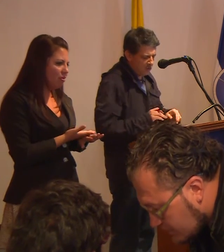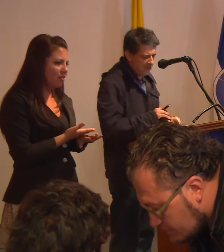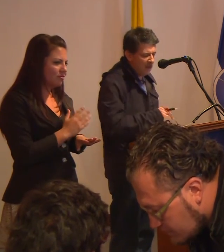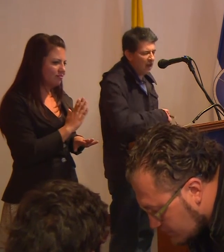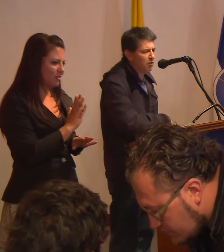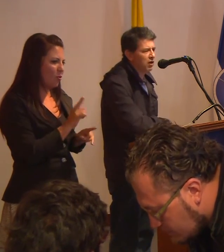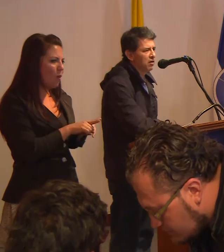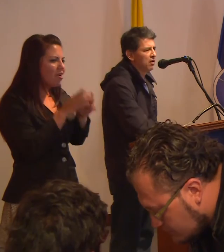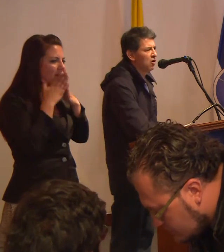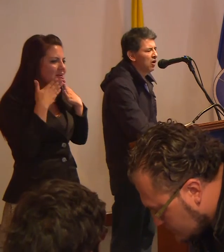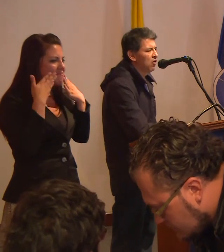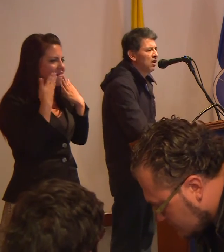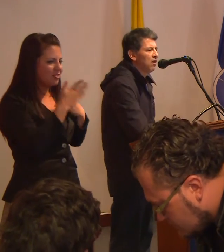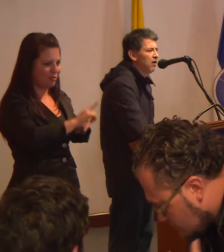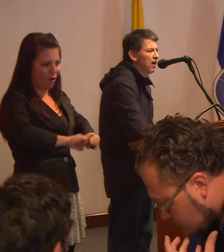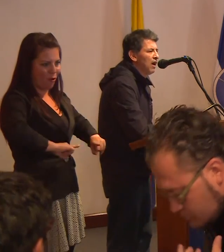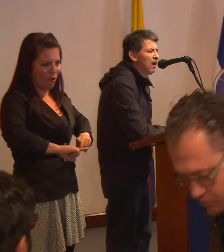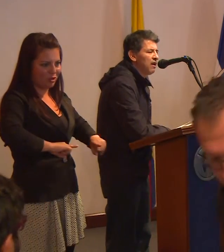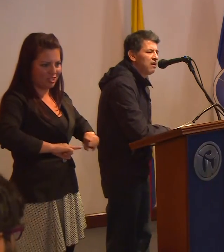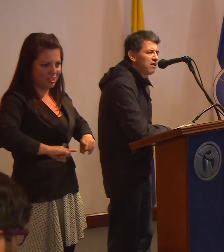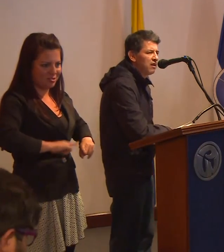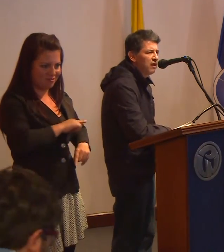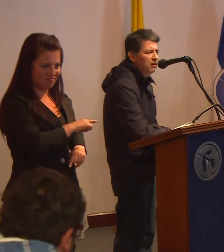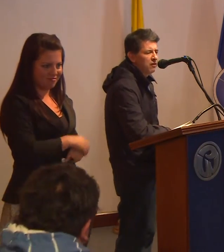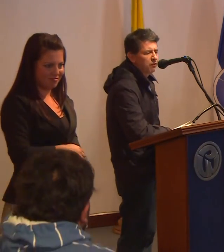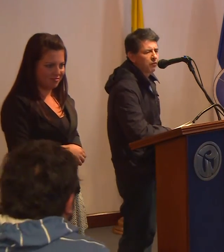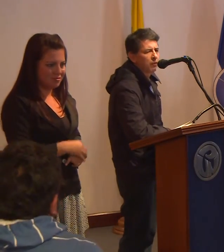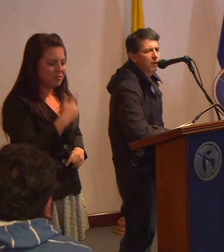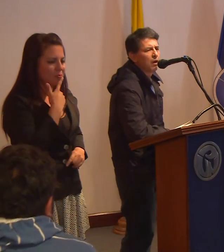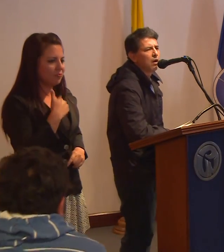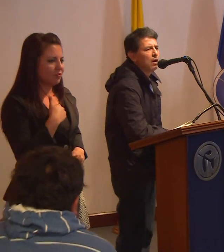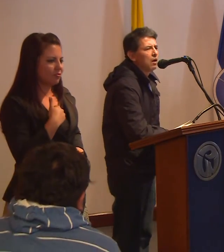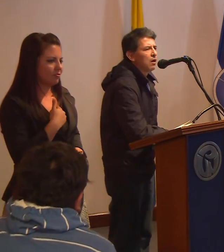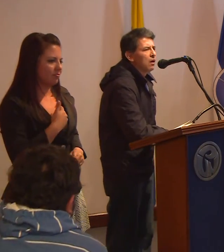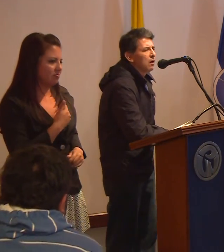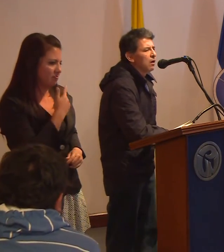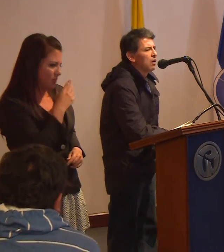muy cordial a la administración que nos clarificara es el siguiente.